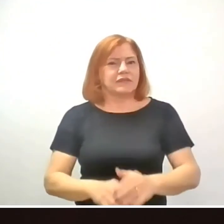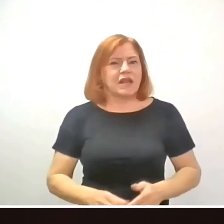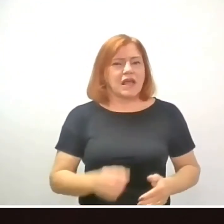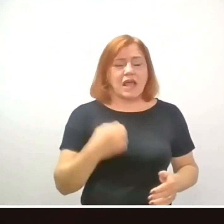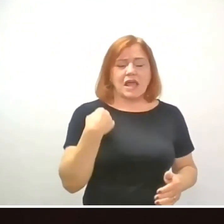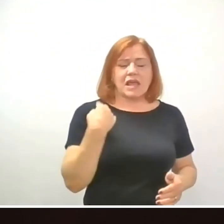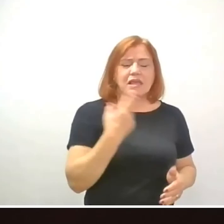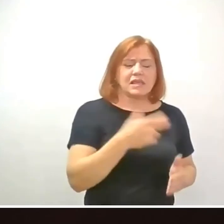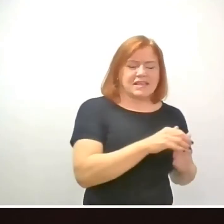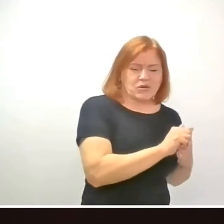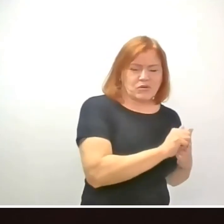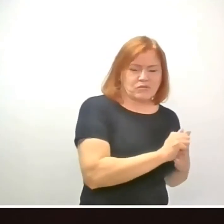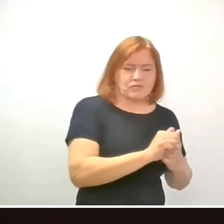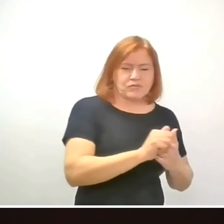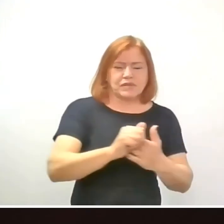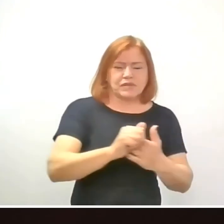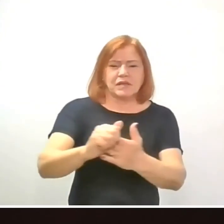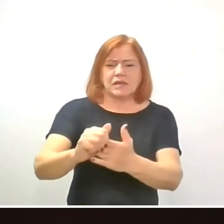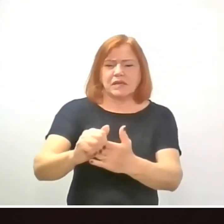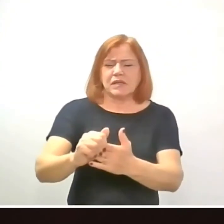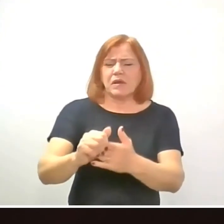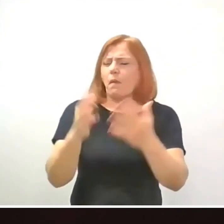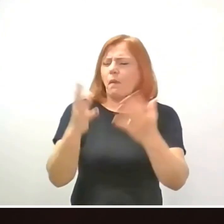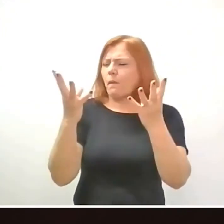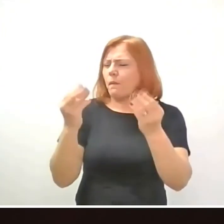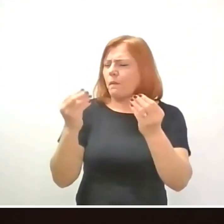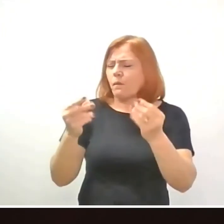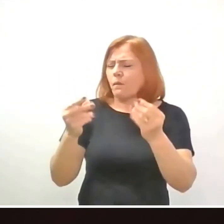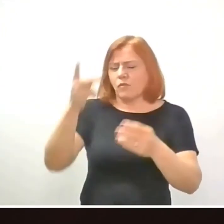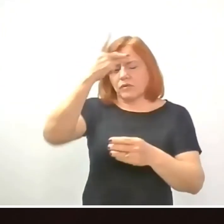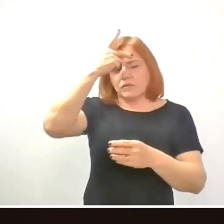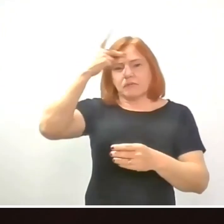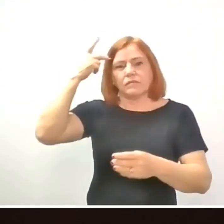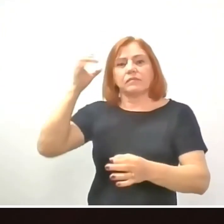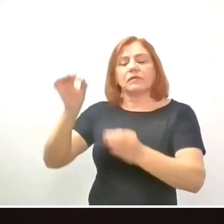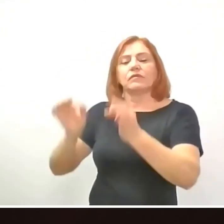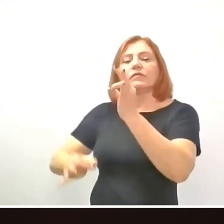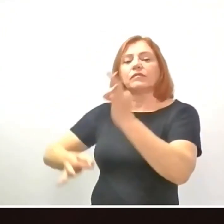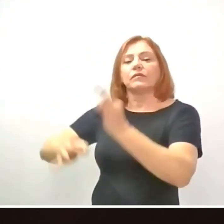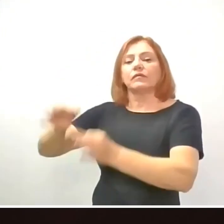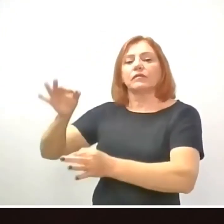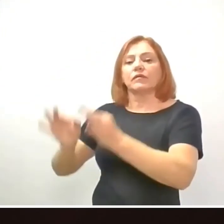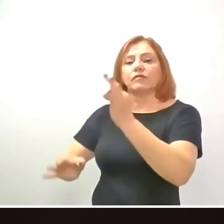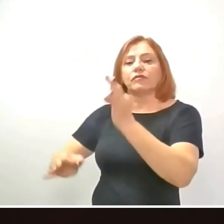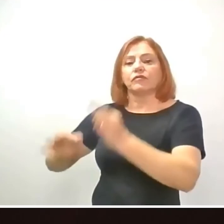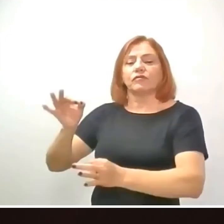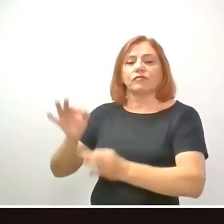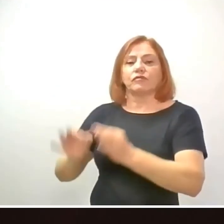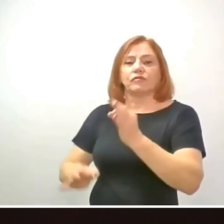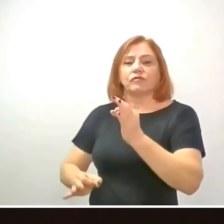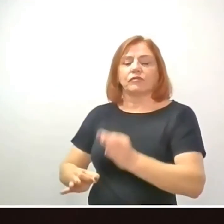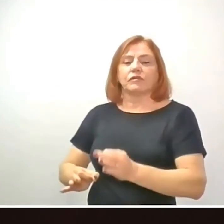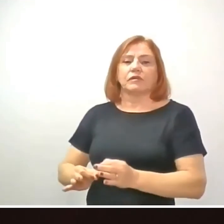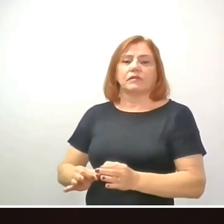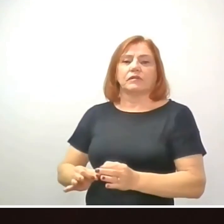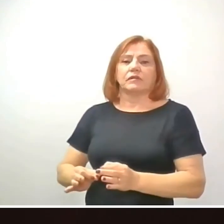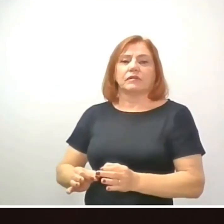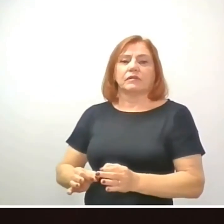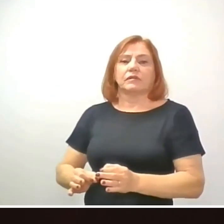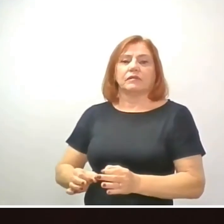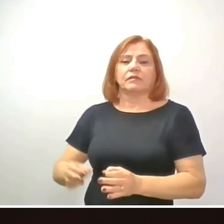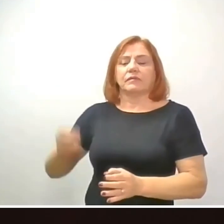justiça. Serão o quê? Serão como as estrelas, sempre